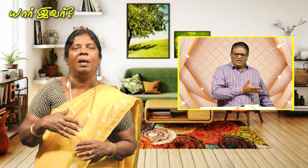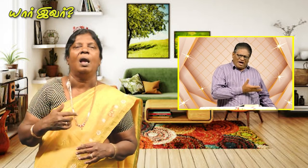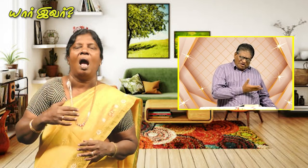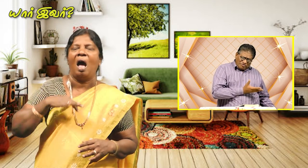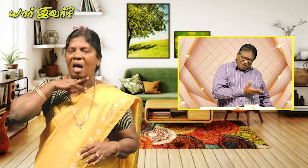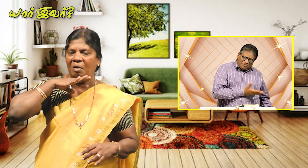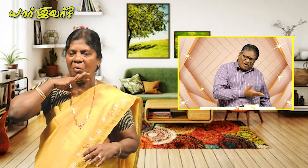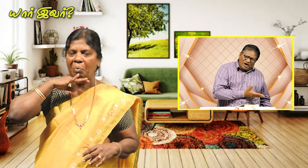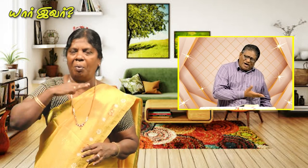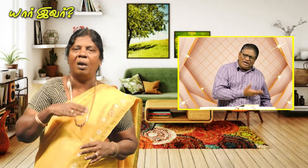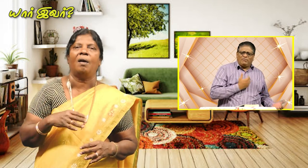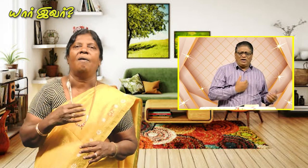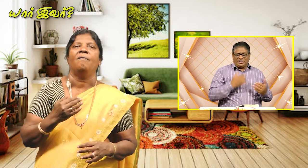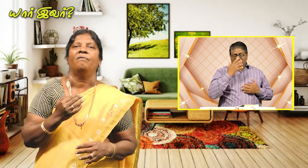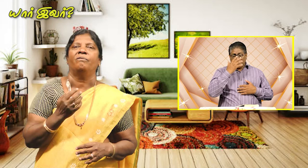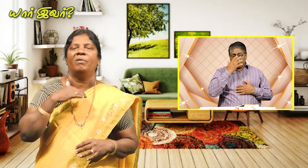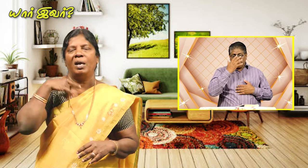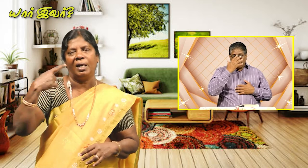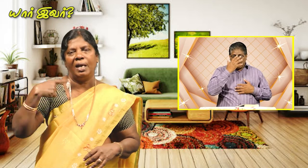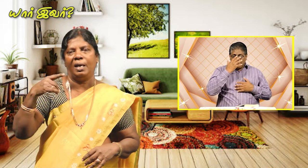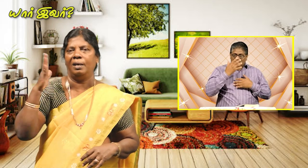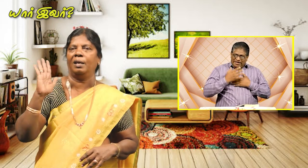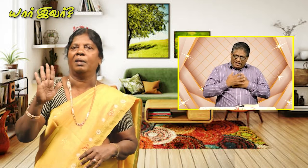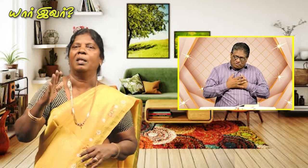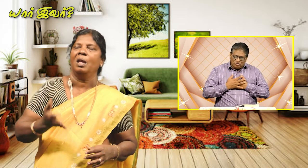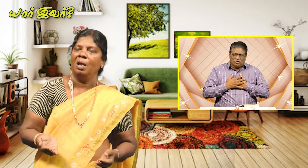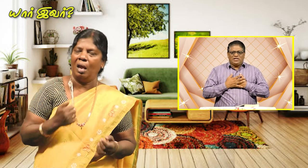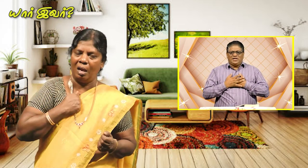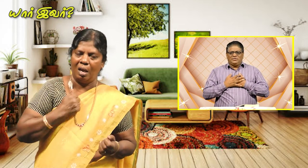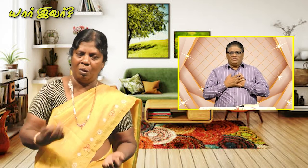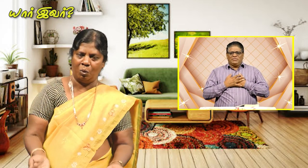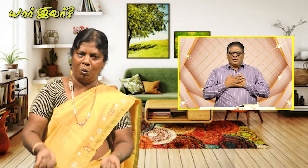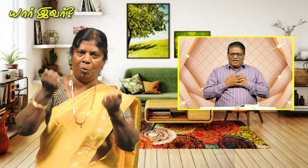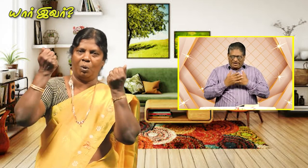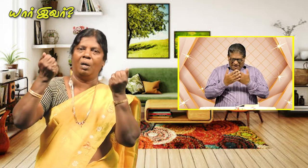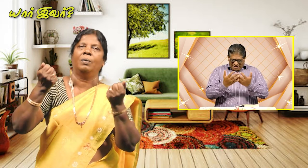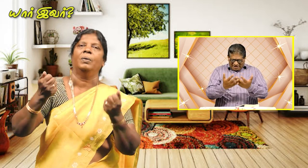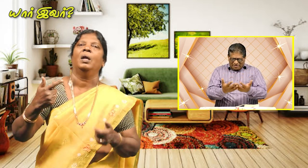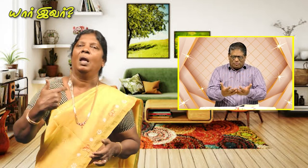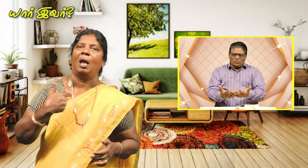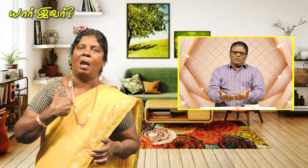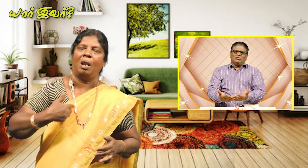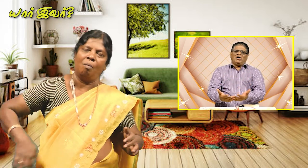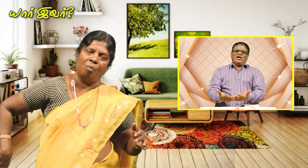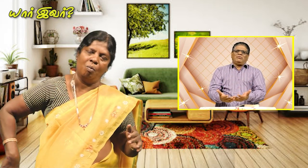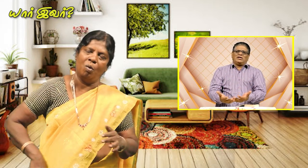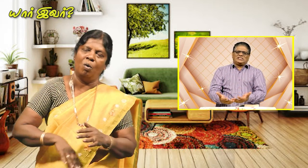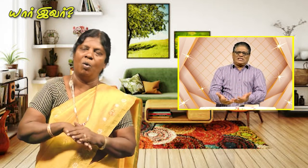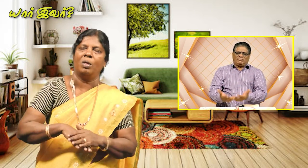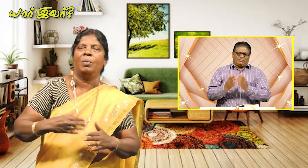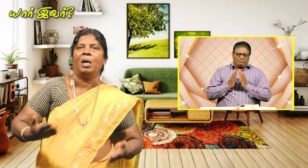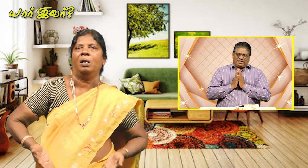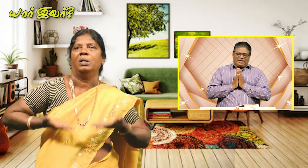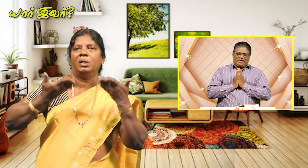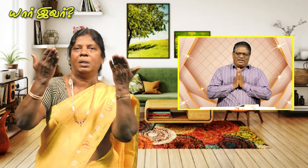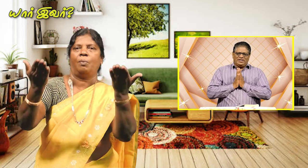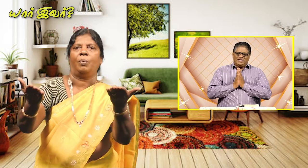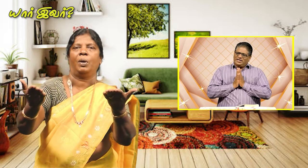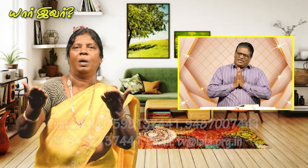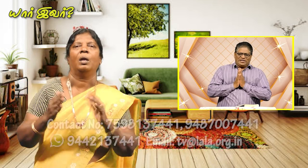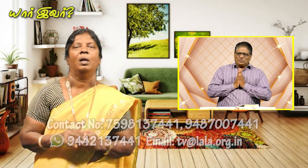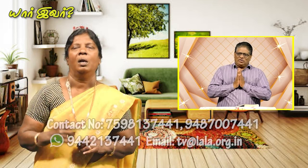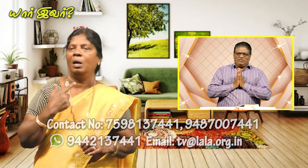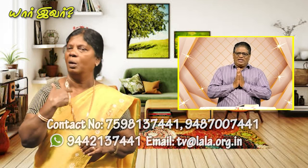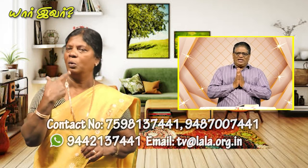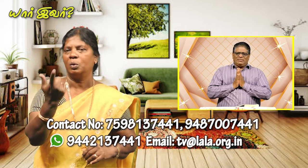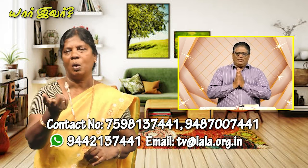வாழ்க்கையிலிருந்து, அருவறுப்பான வாழ்க்கையிலிருந்து என்னை தூக்கிவிடும். நான் என்னை முழுவதுமாய் உமக்கு சமர்ப்பிக்கிறேன்